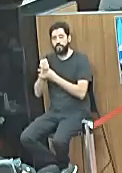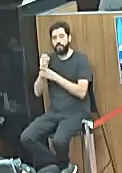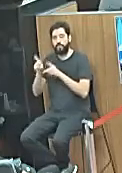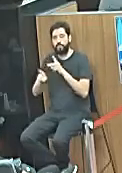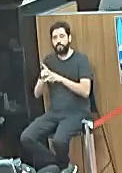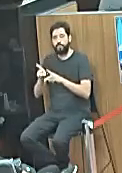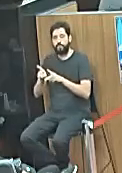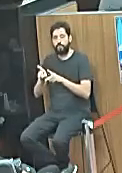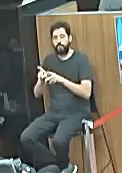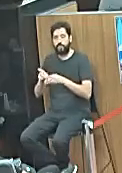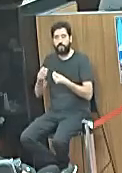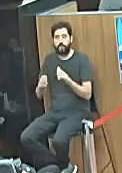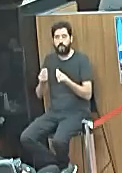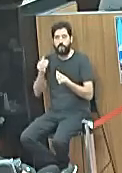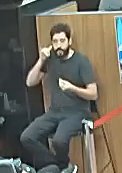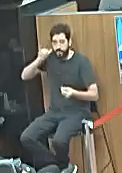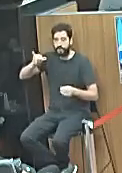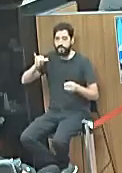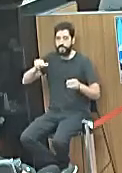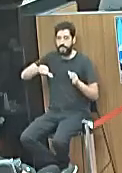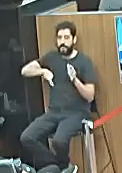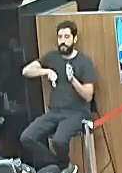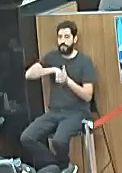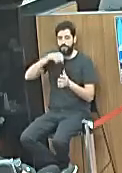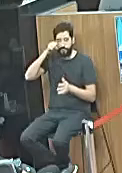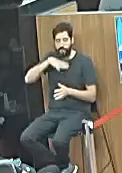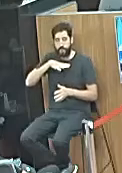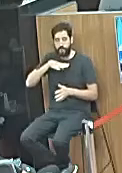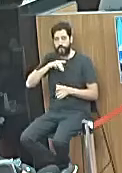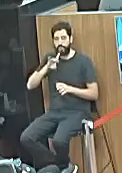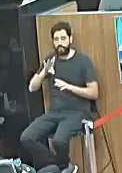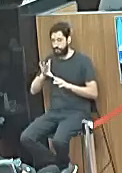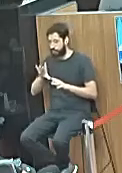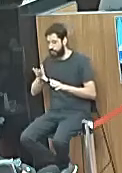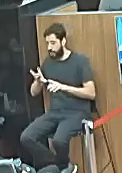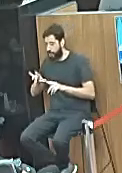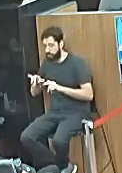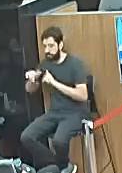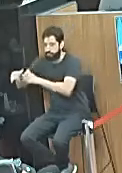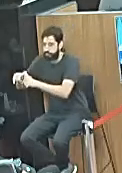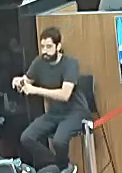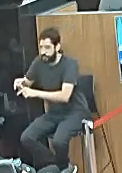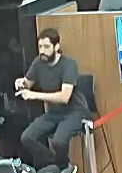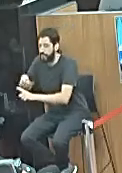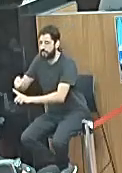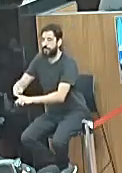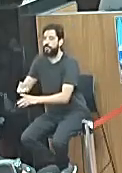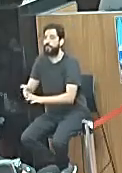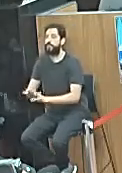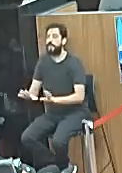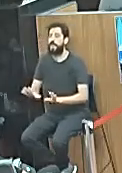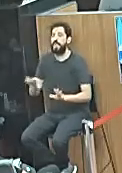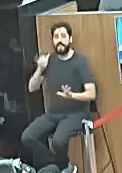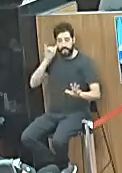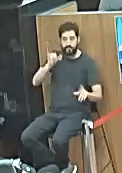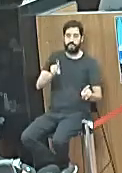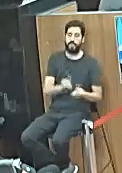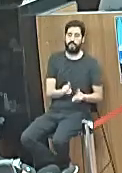perspectiva de prevenção às violências para além da atuação no âmbito repressivo que é muito importante mas também no âmbito preventivo